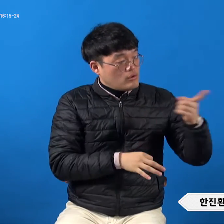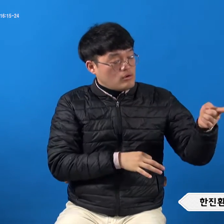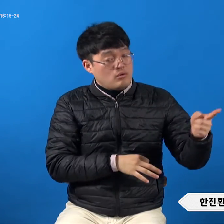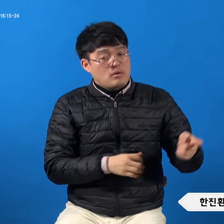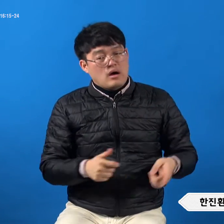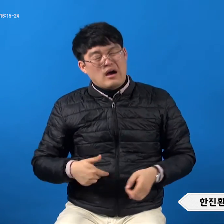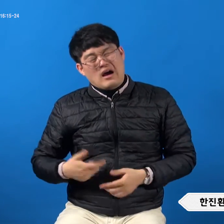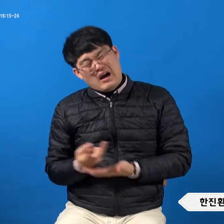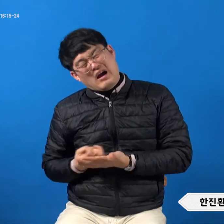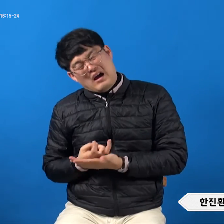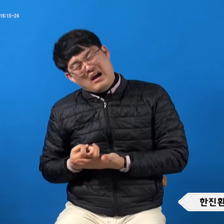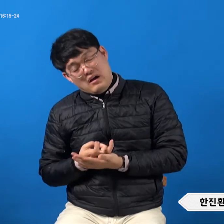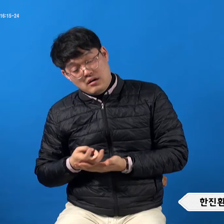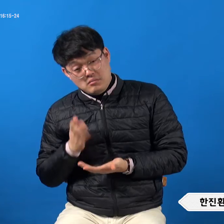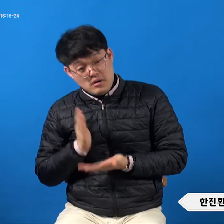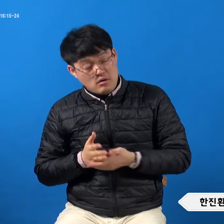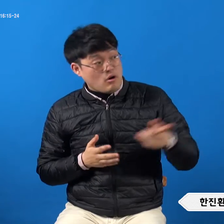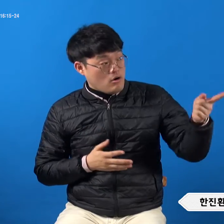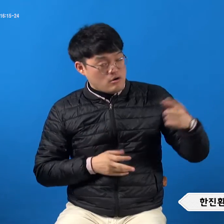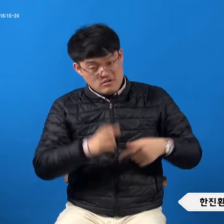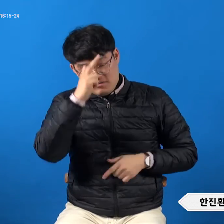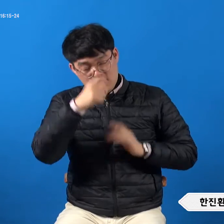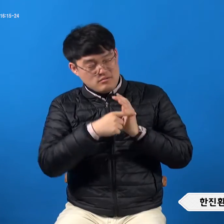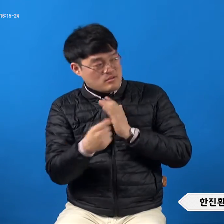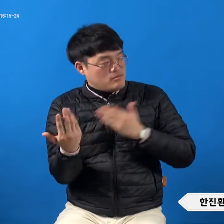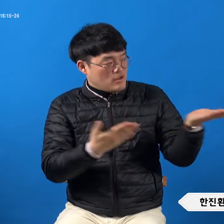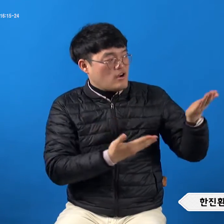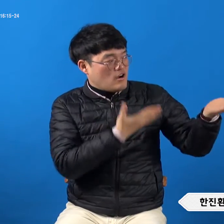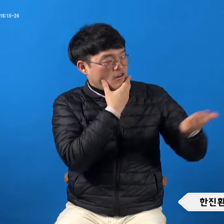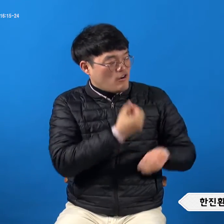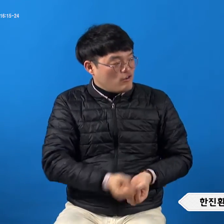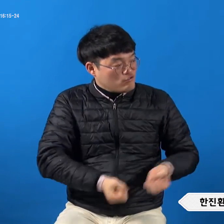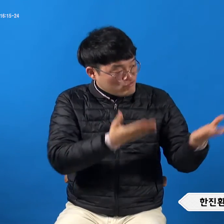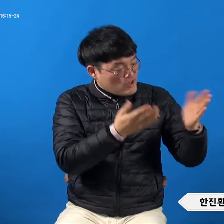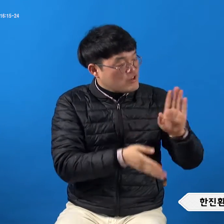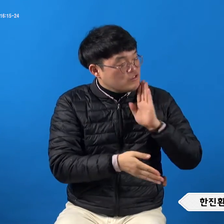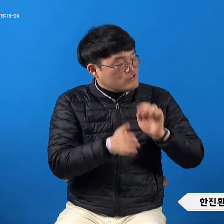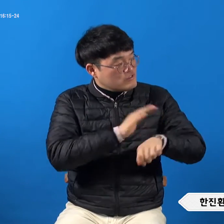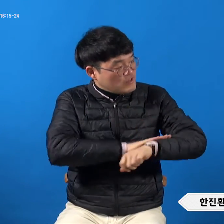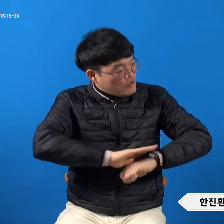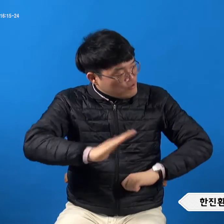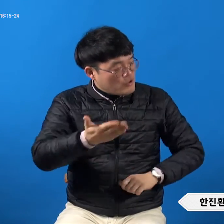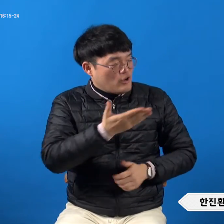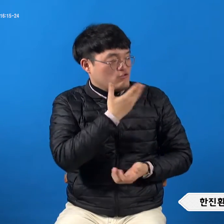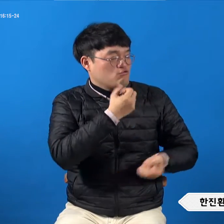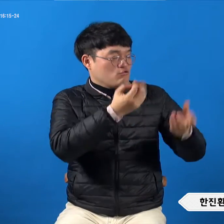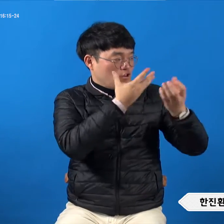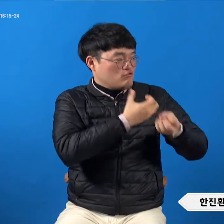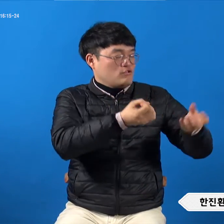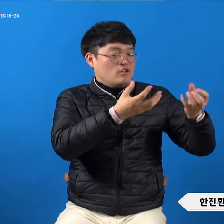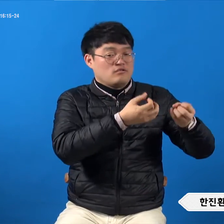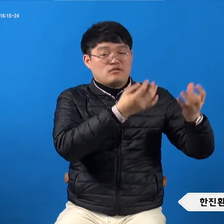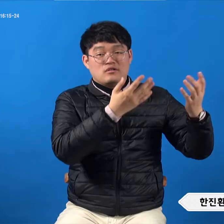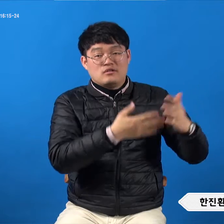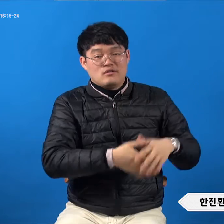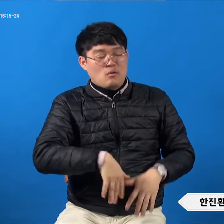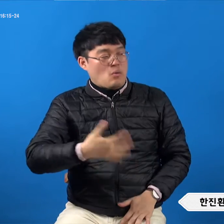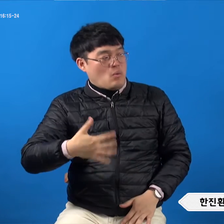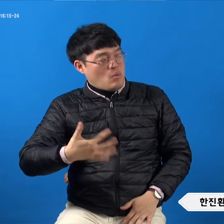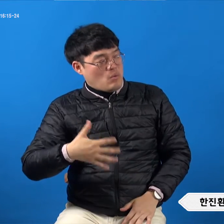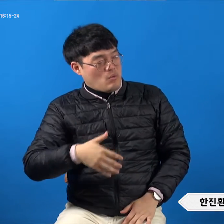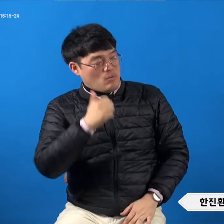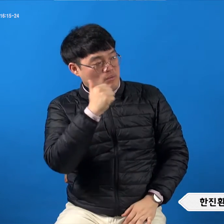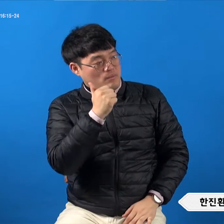논을 사면 점심을 대접해야지요. 야, 축하한다. 진짜 잘 됐다. 야,